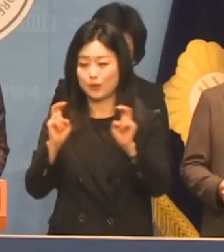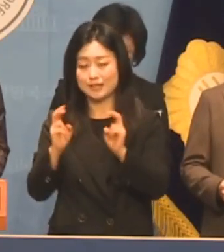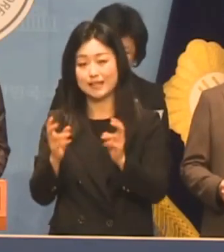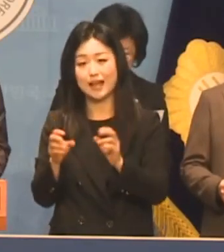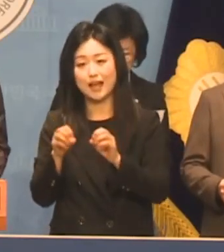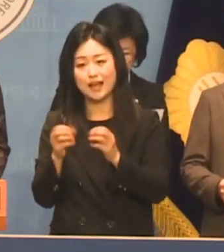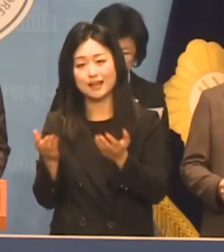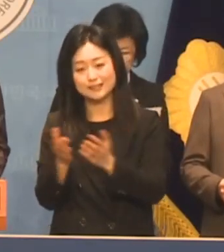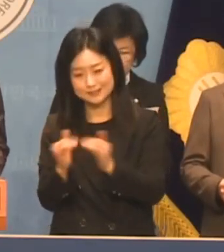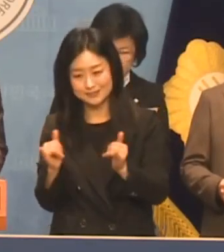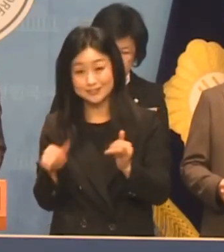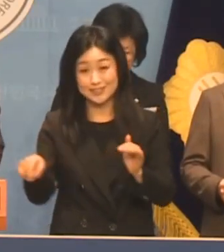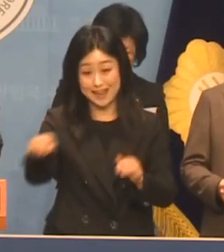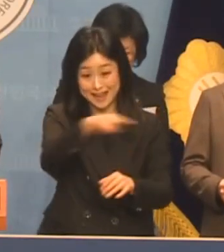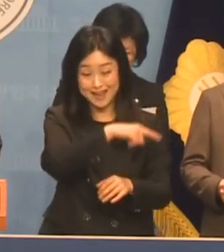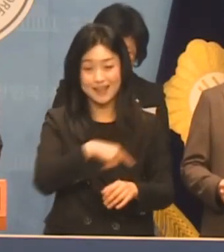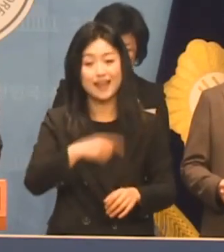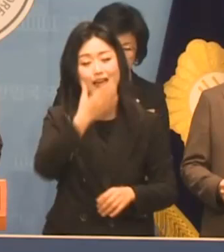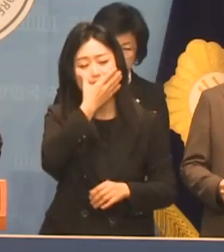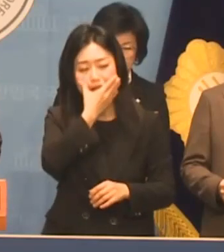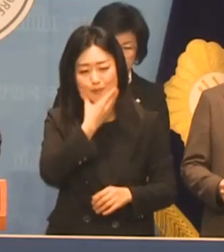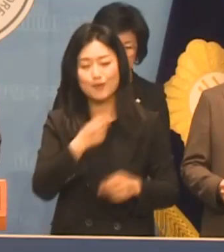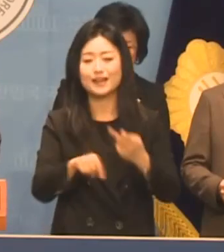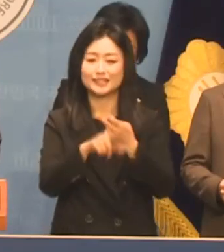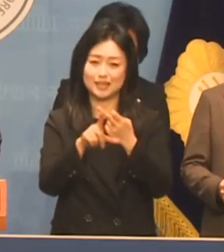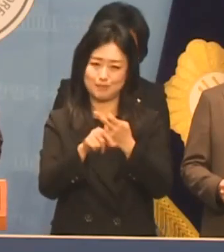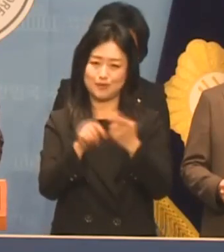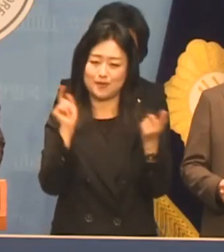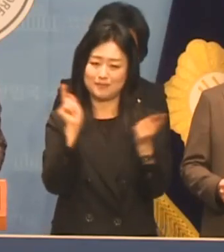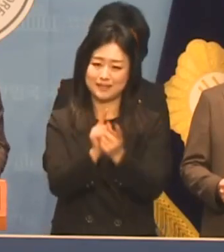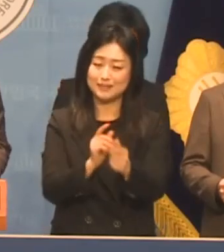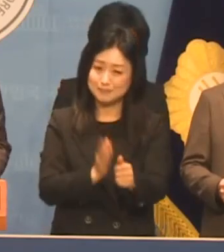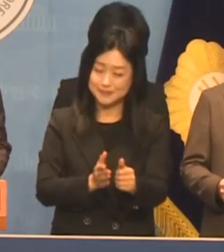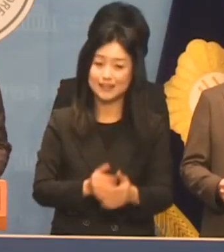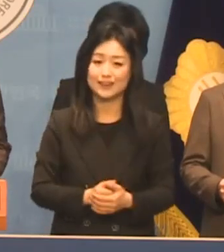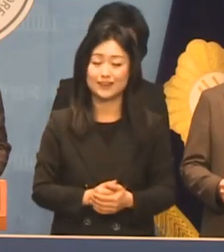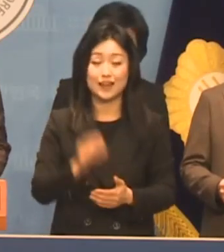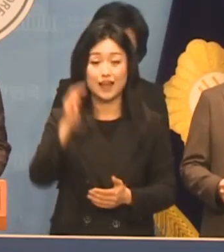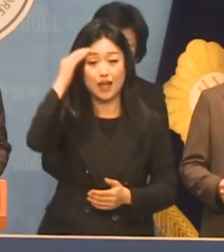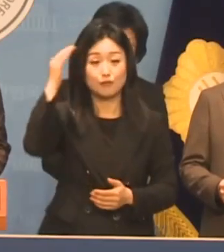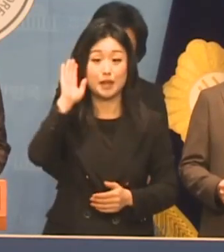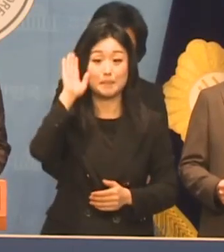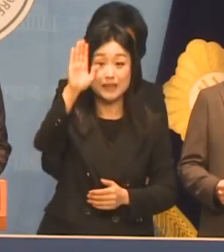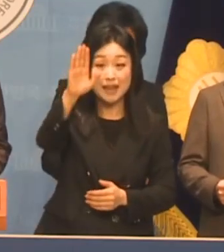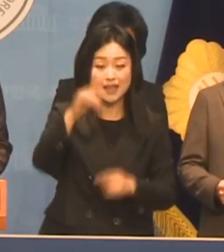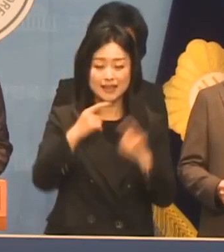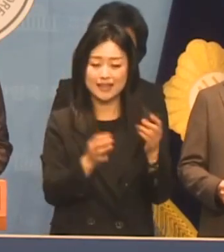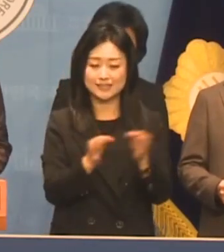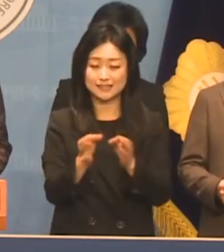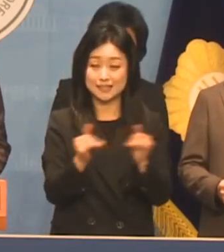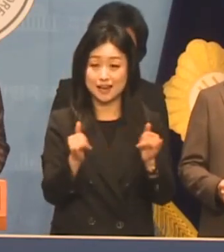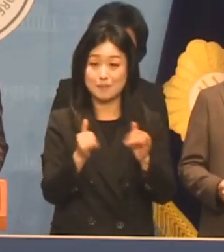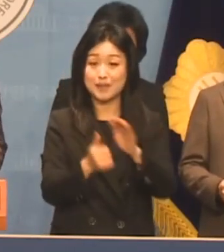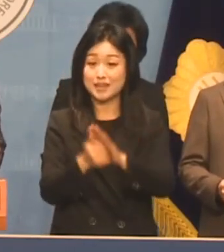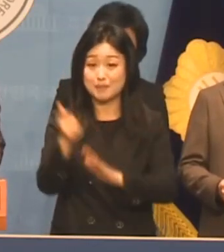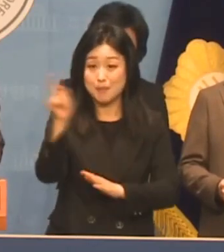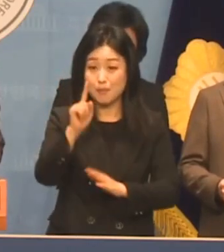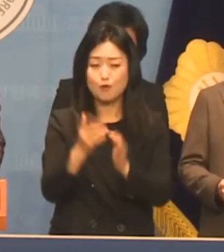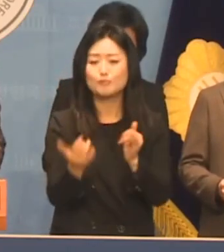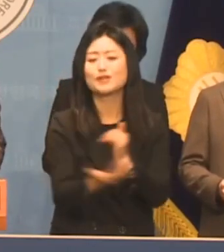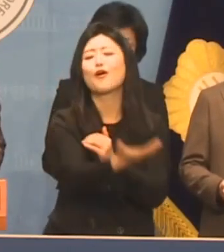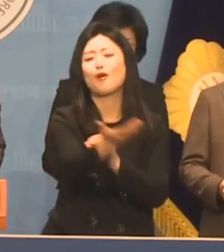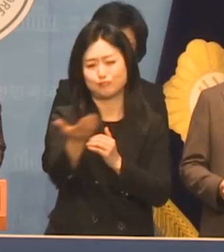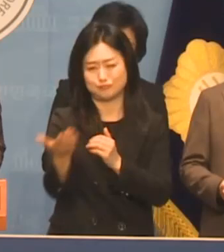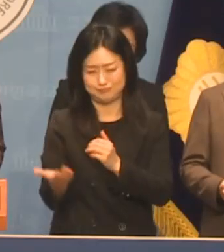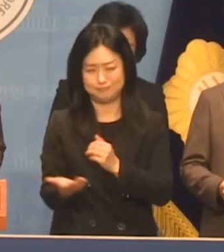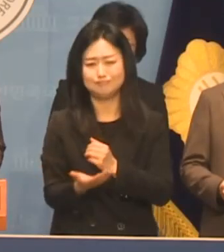동료들과 행복한 연말을 보내시기 바랍니다. 대한민국의 미래는 소상공인의 희망은 국민 여러분께